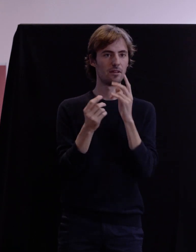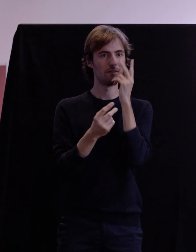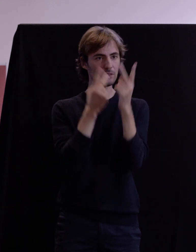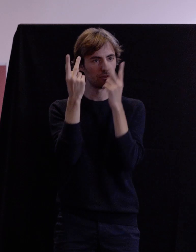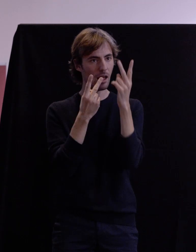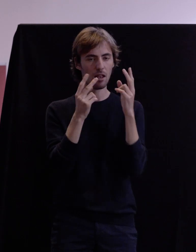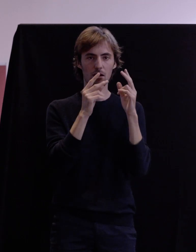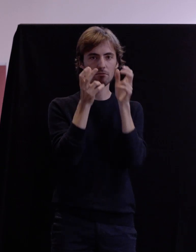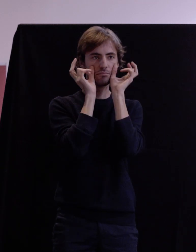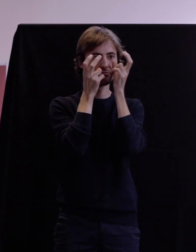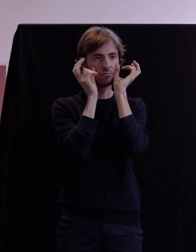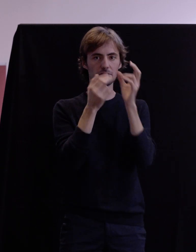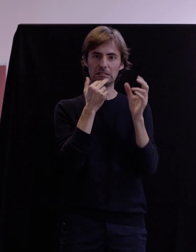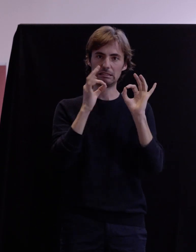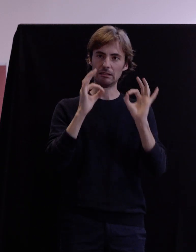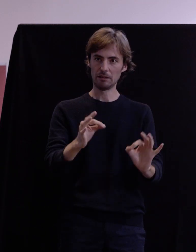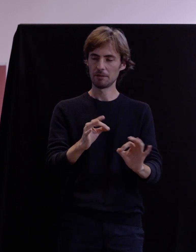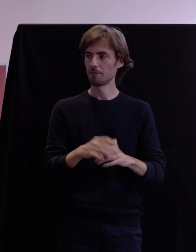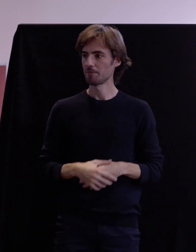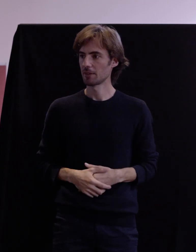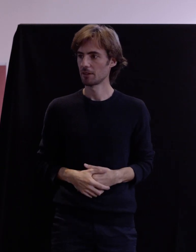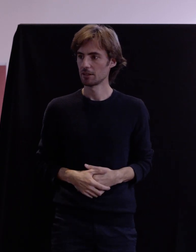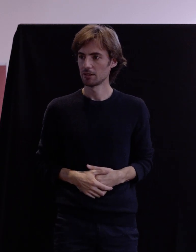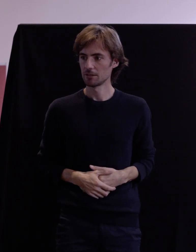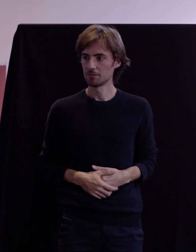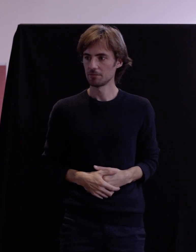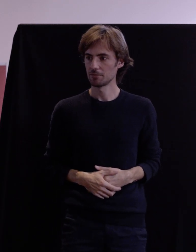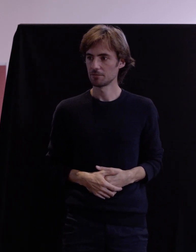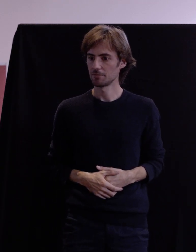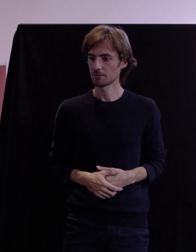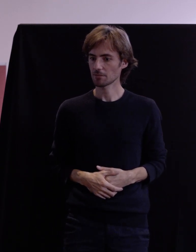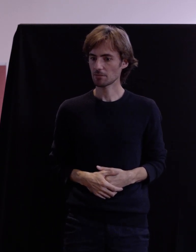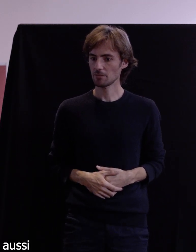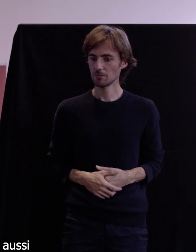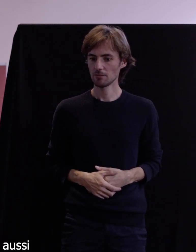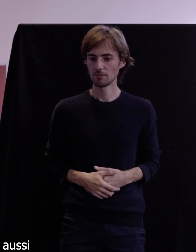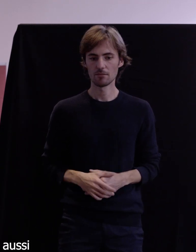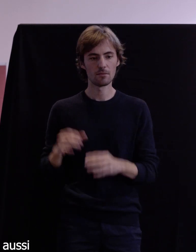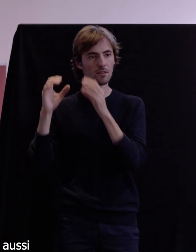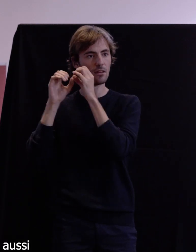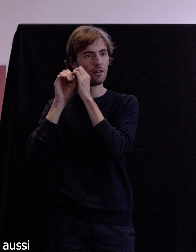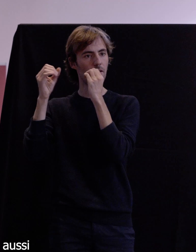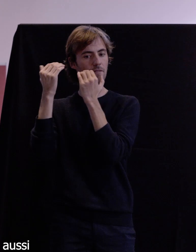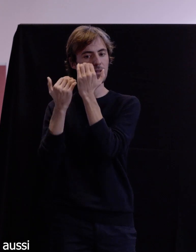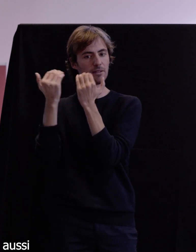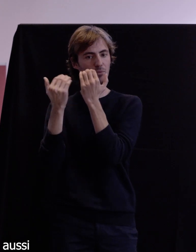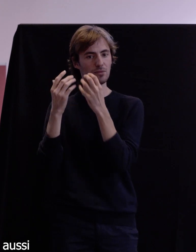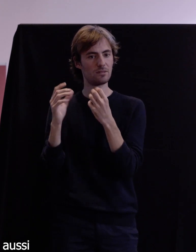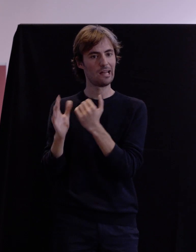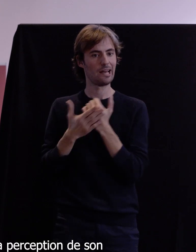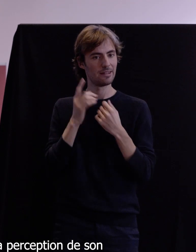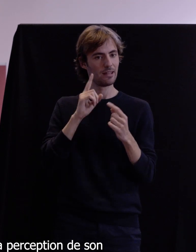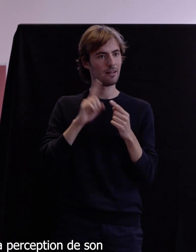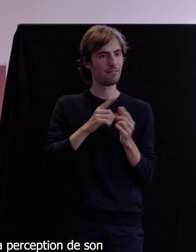visuelle de bonne qualité. Le vestibule, il est évidemment impliqué aussi dans l'orientation